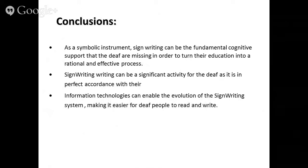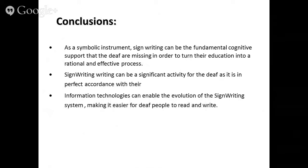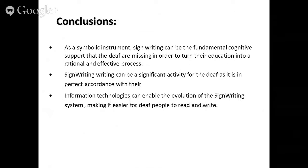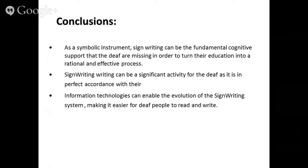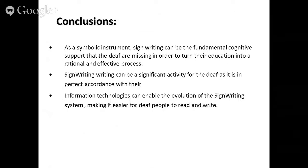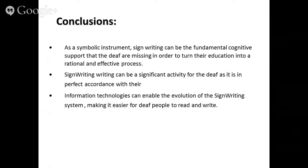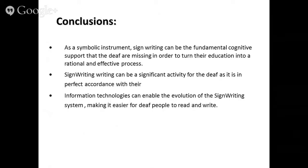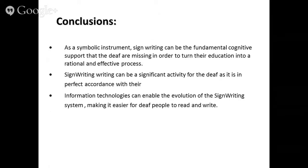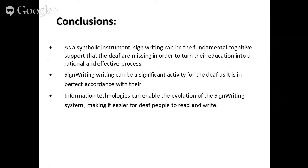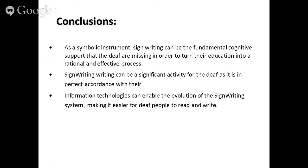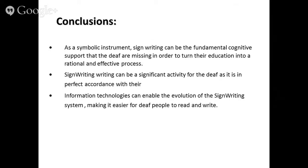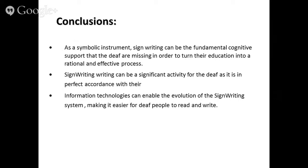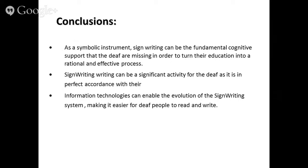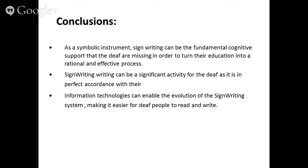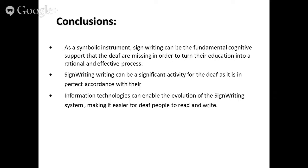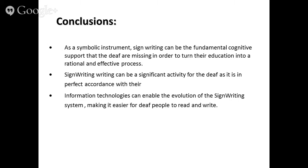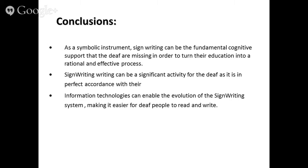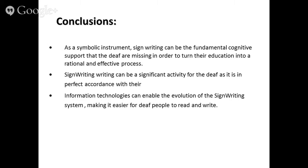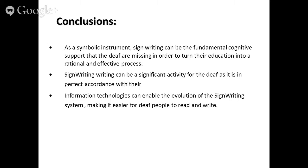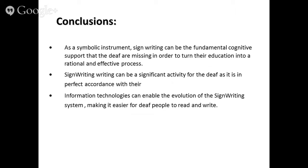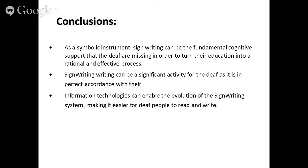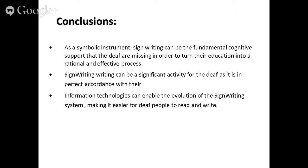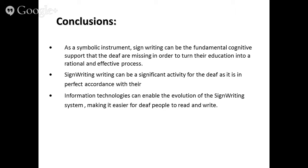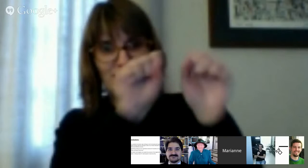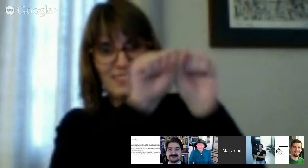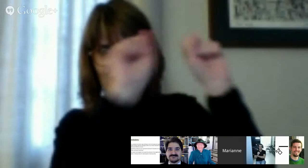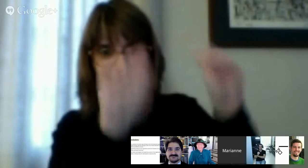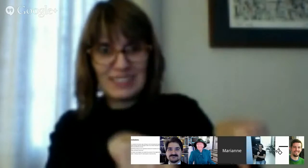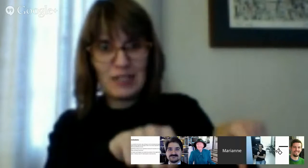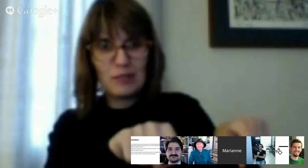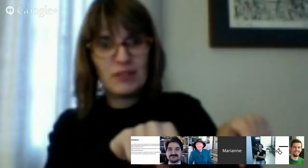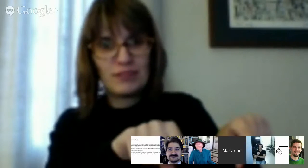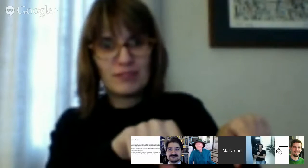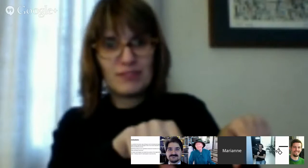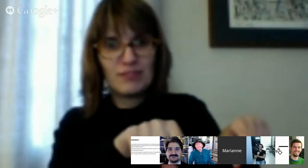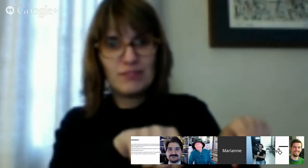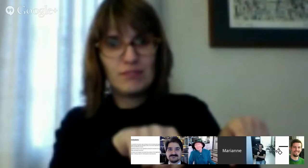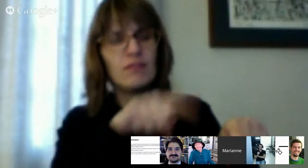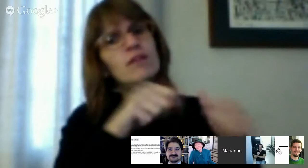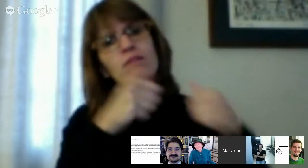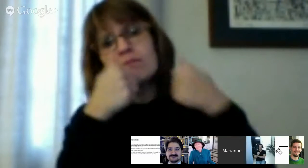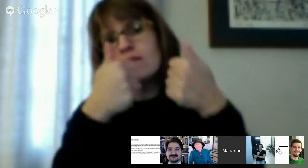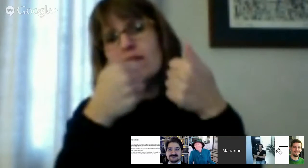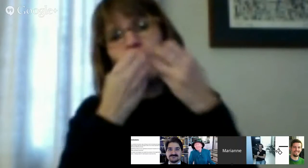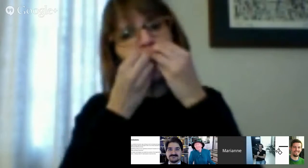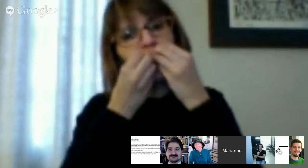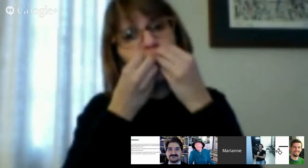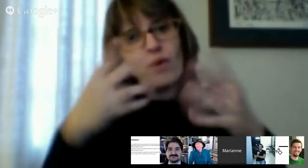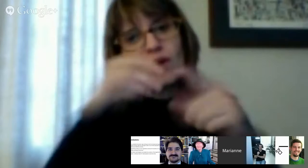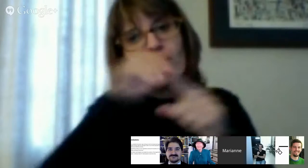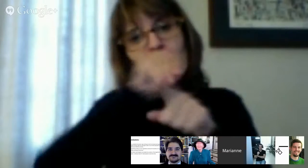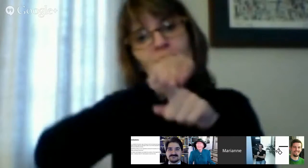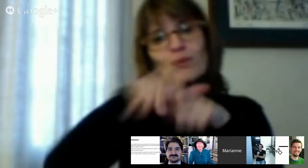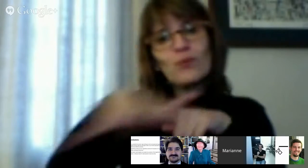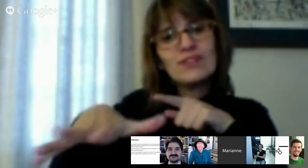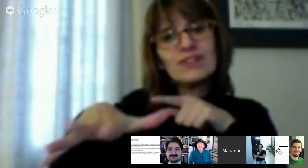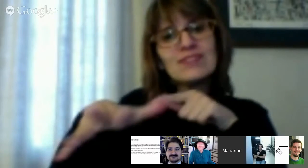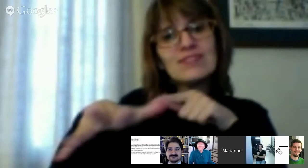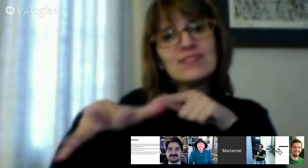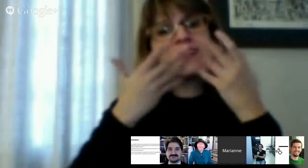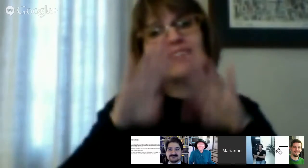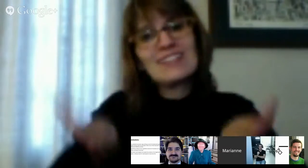Nós percebemos que o símbolo de configuração de mão, então,